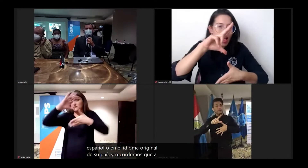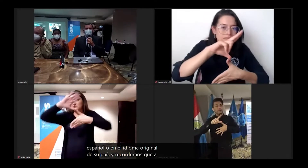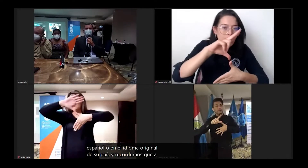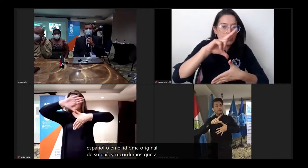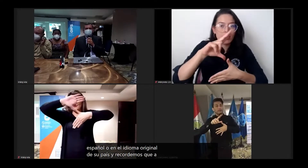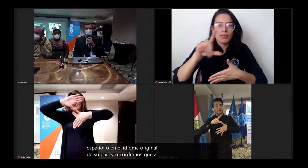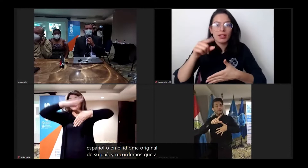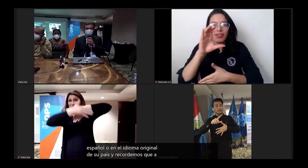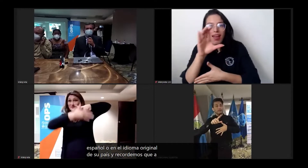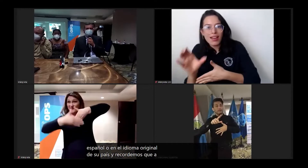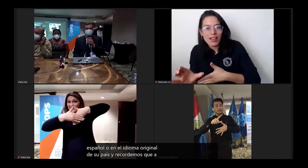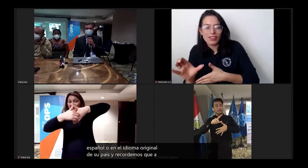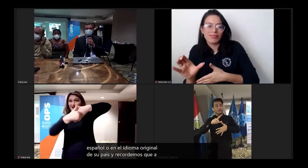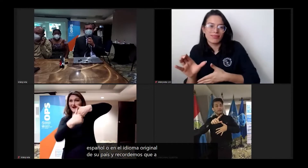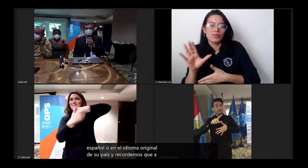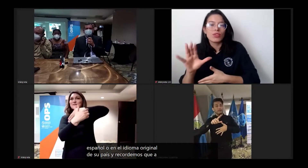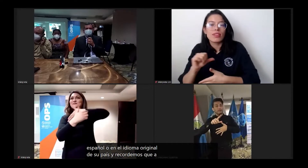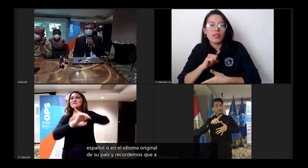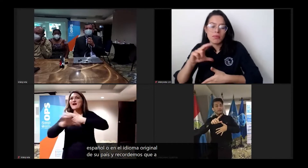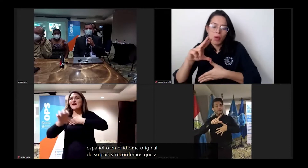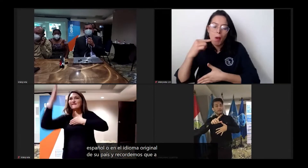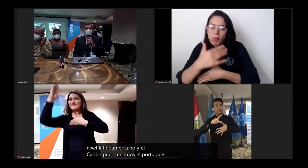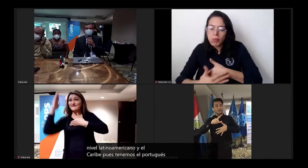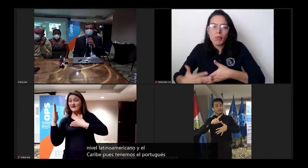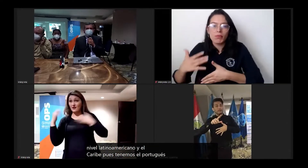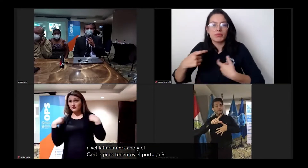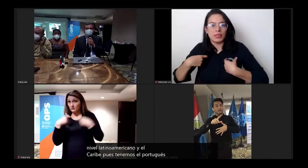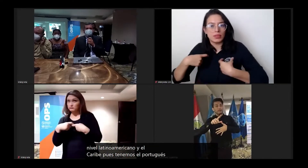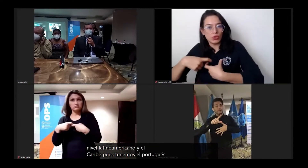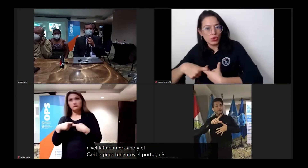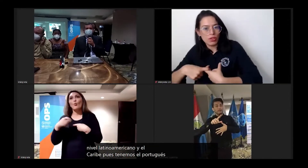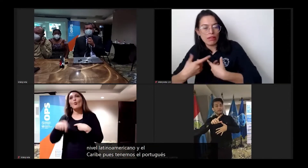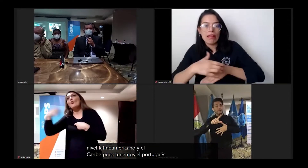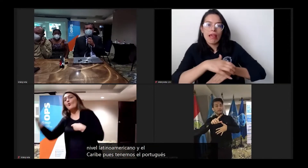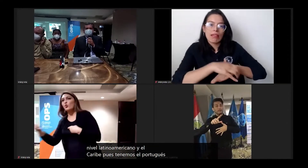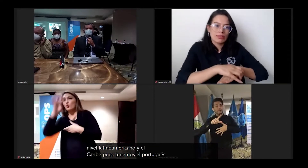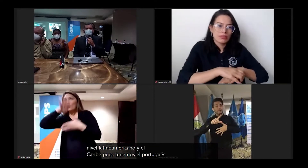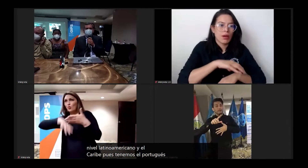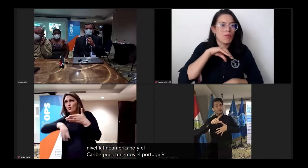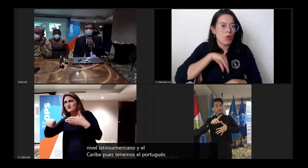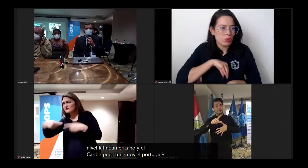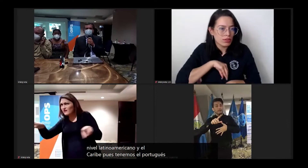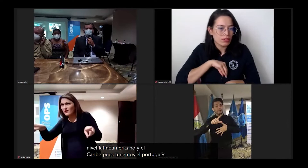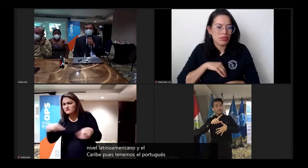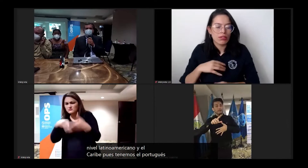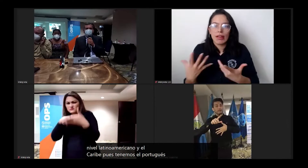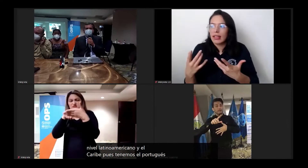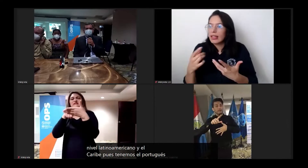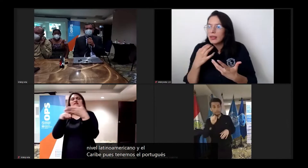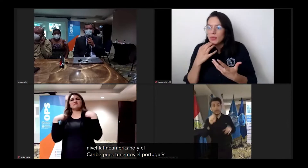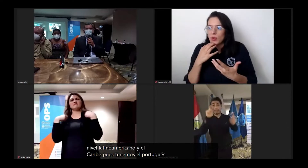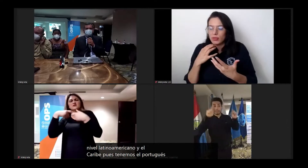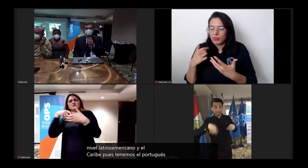el portugués y tenemos el inglés. Si no lee ese otro idioma adicional, tendría que tener esa misma